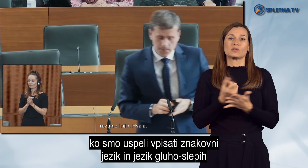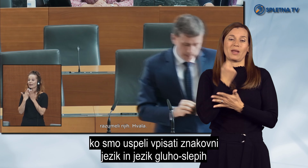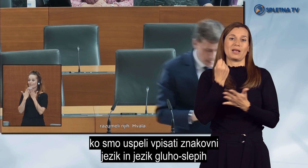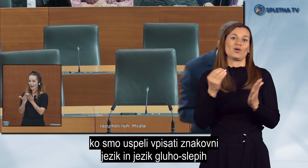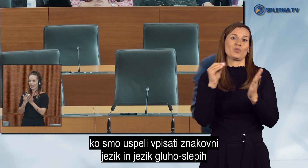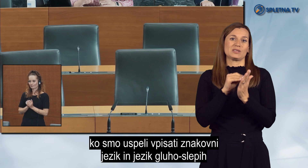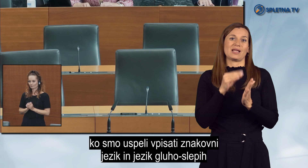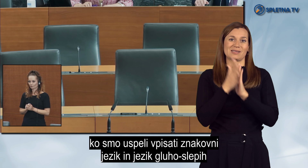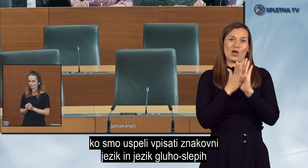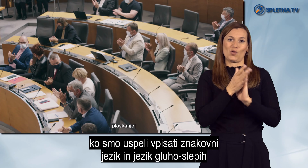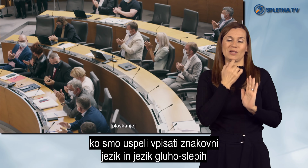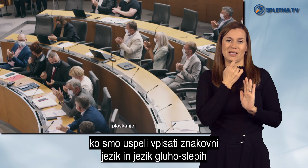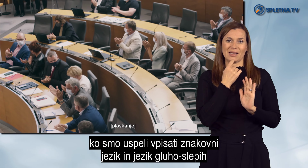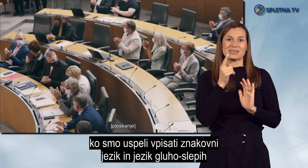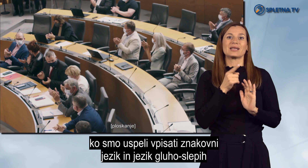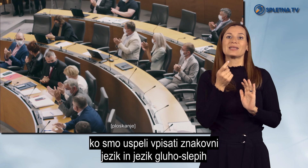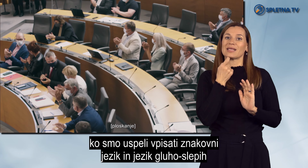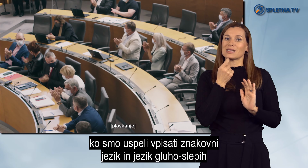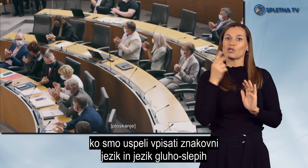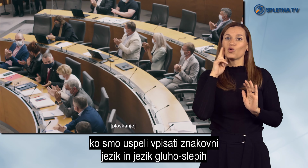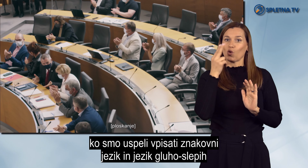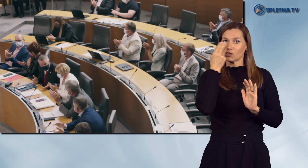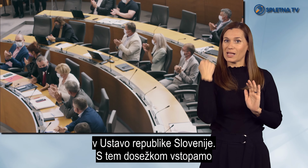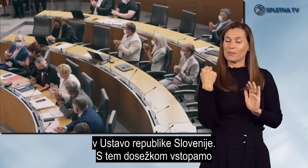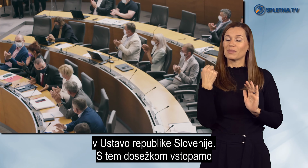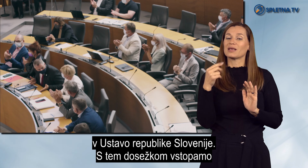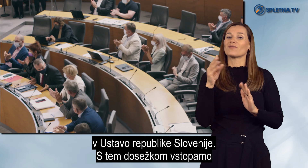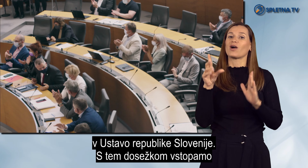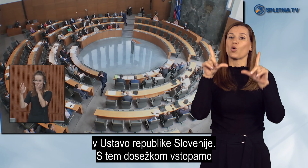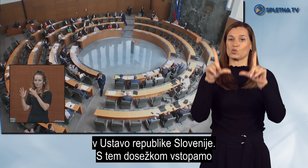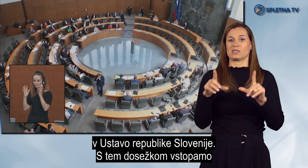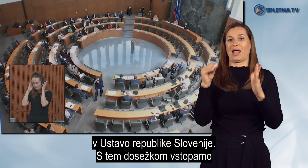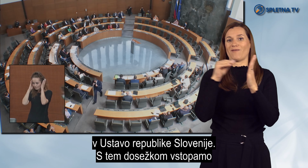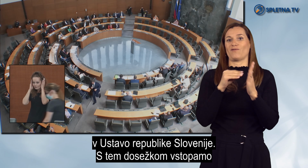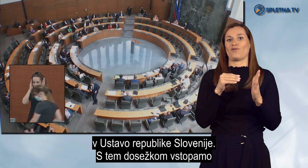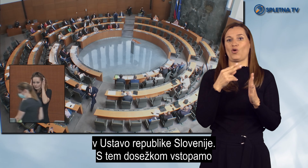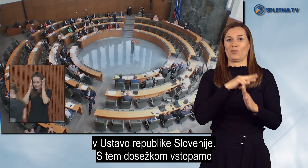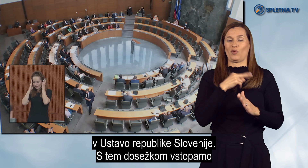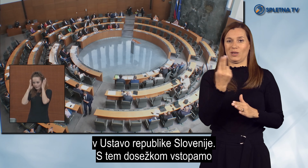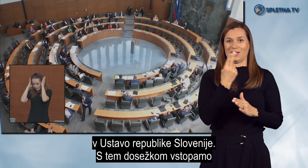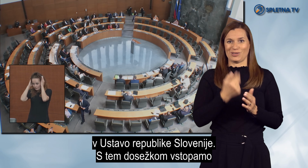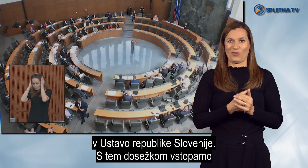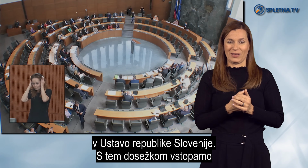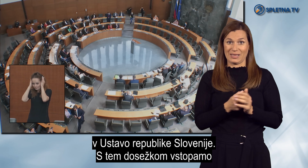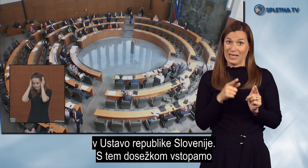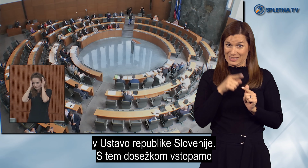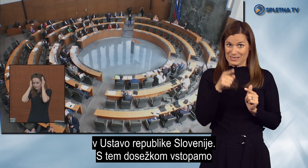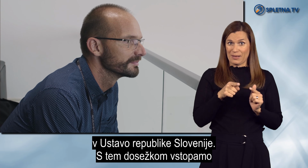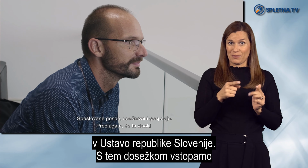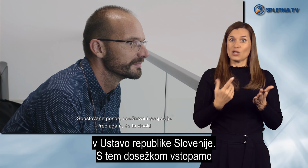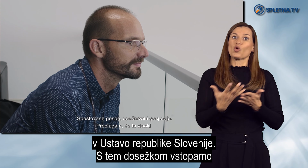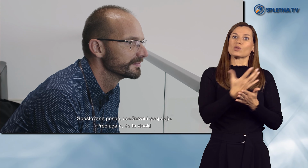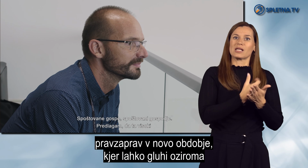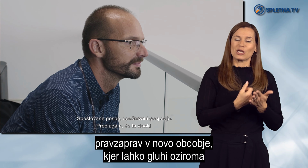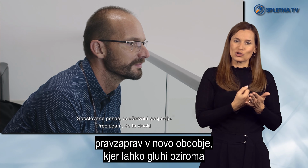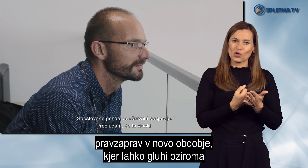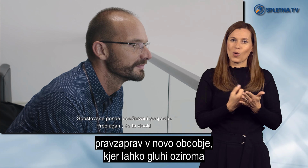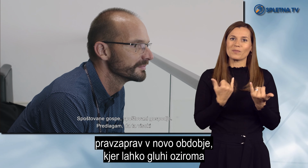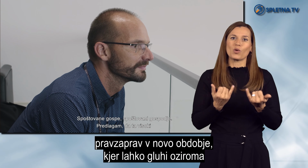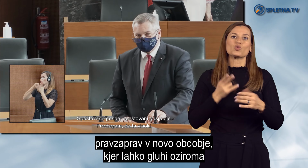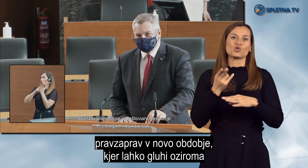uspeli vpisati znakovni jezik in jezik gluhoslepih v Ustavo Republike Slovenije. S tem dosežkom pravzaprav vstopamo